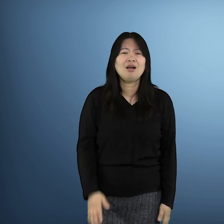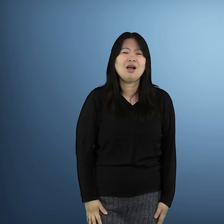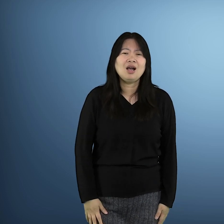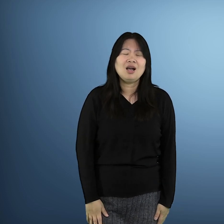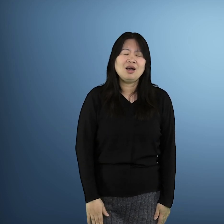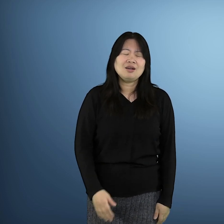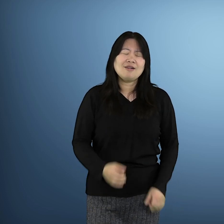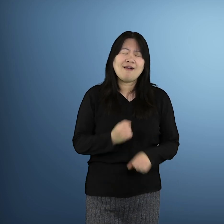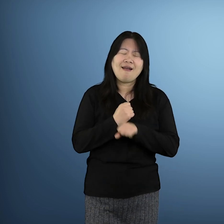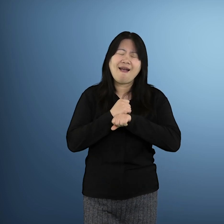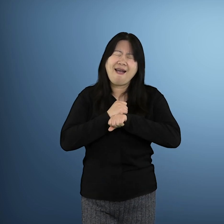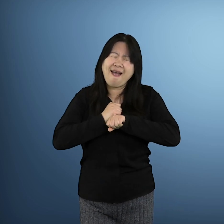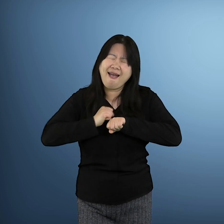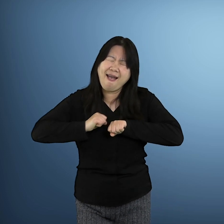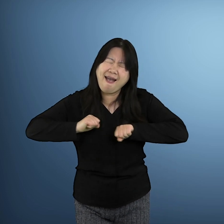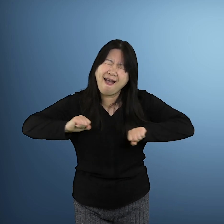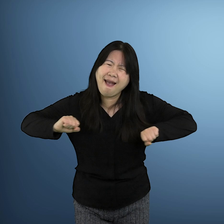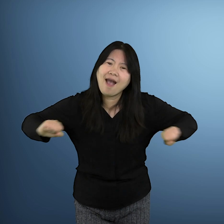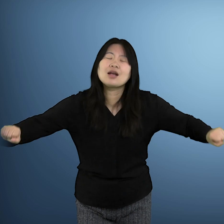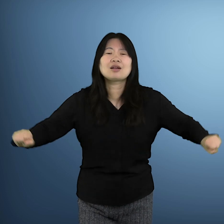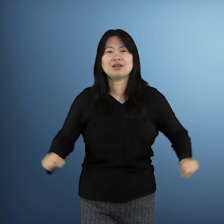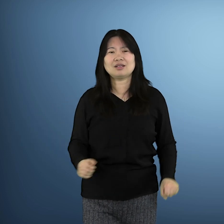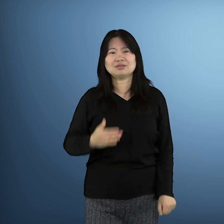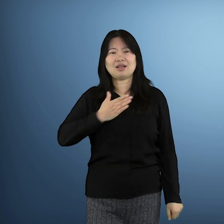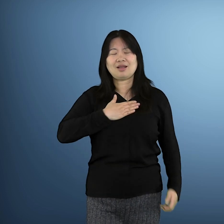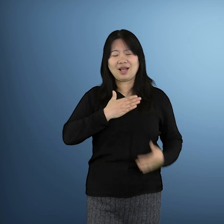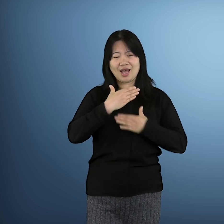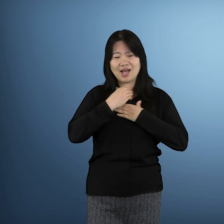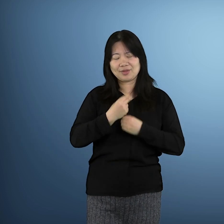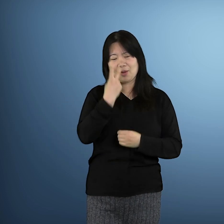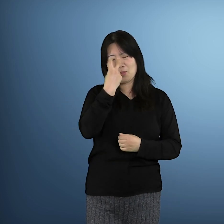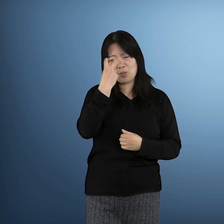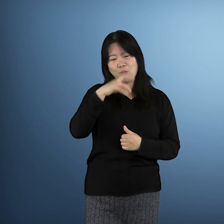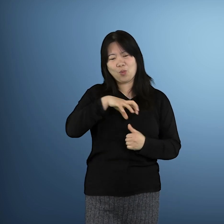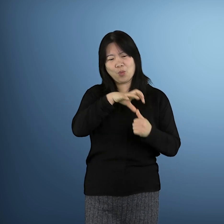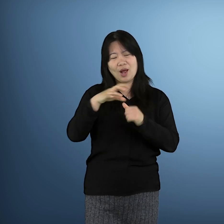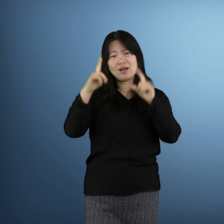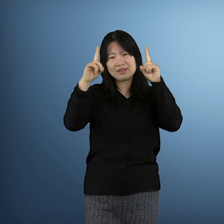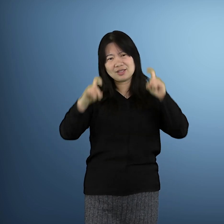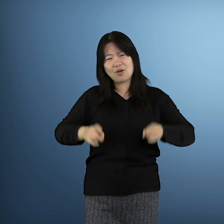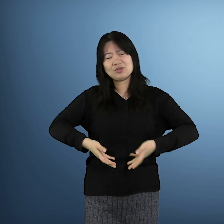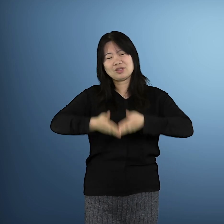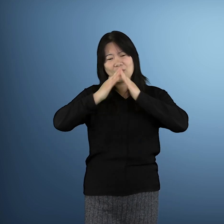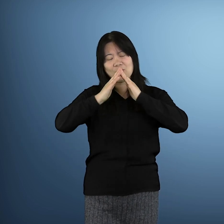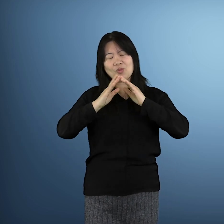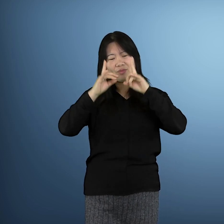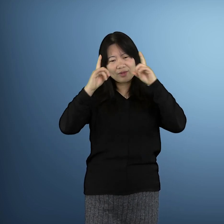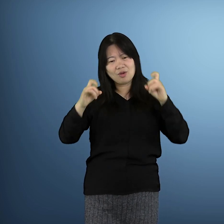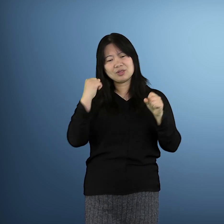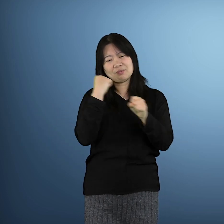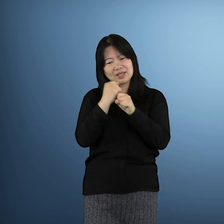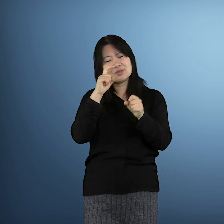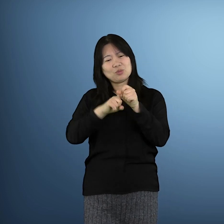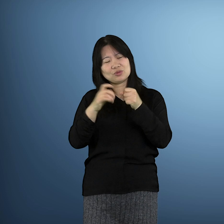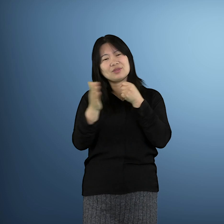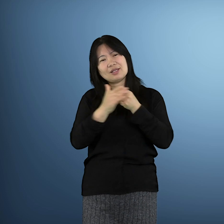큰 규모의 자기들을 안전히 보장할 성을 쌓고 성을 만들기